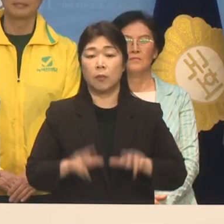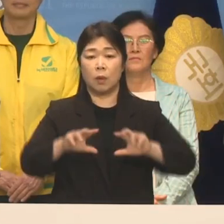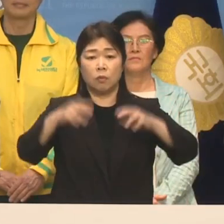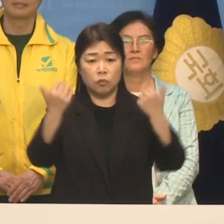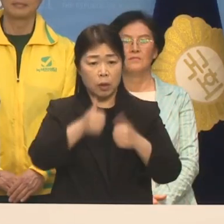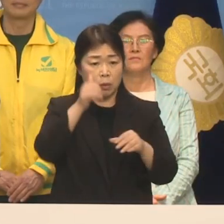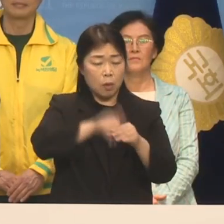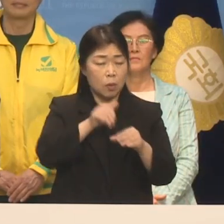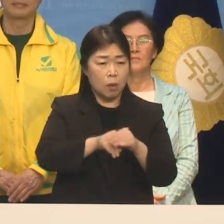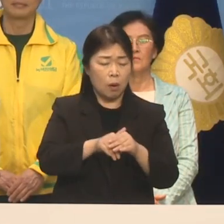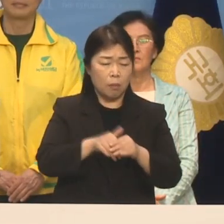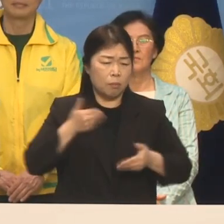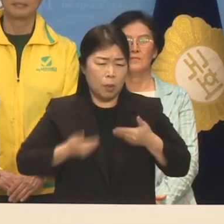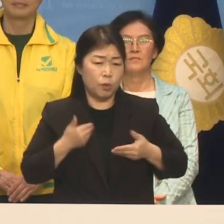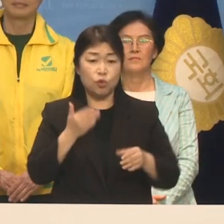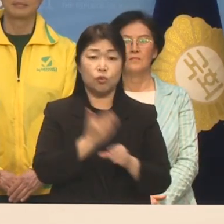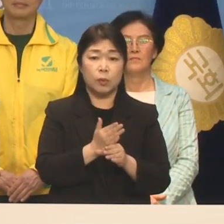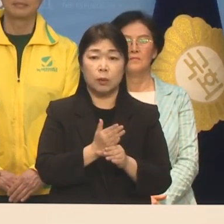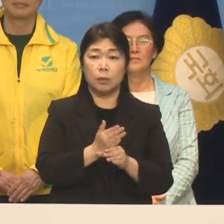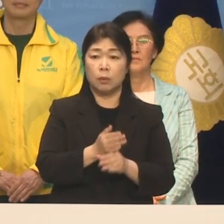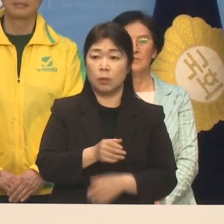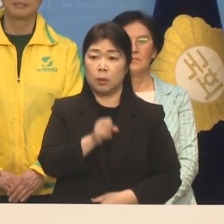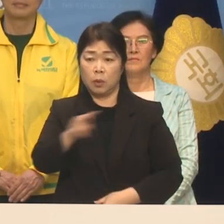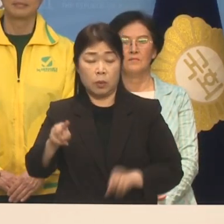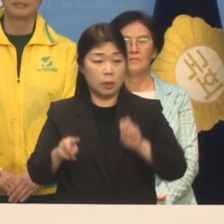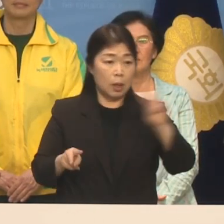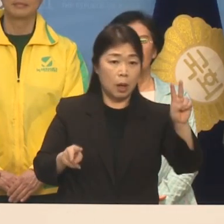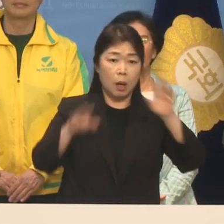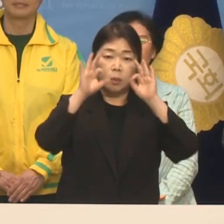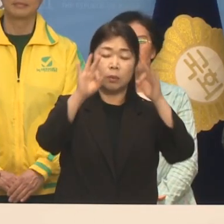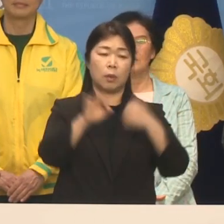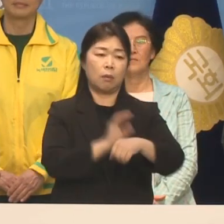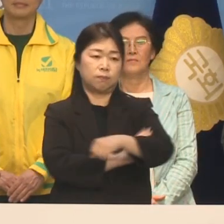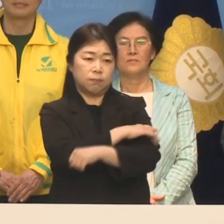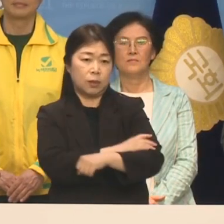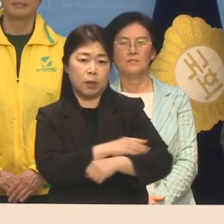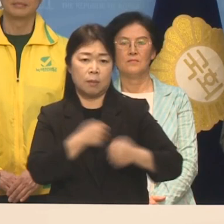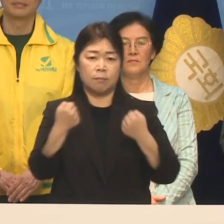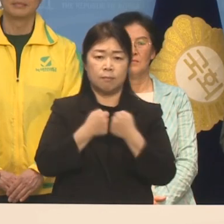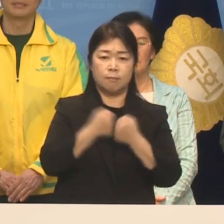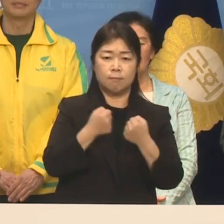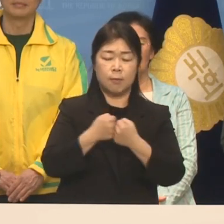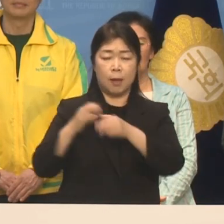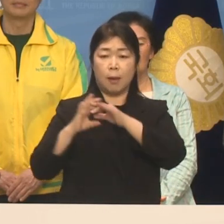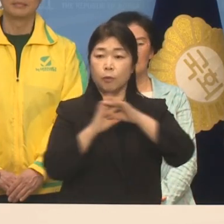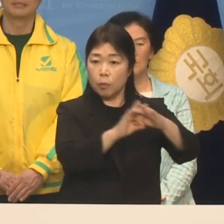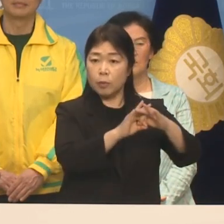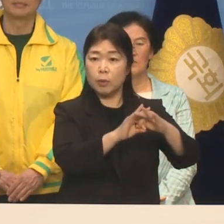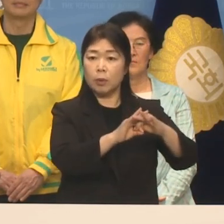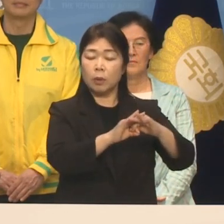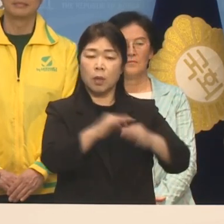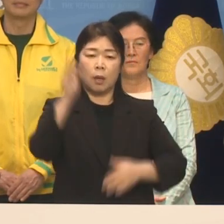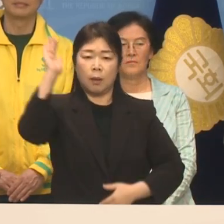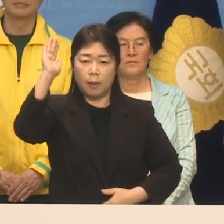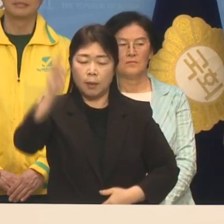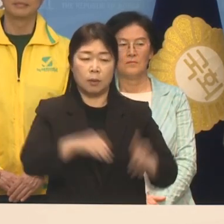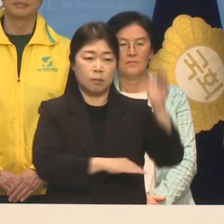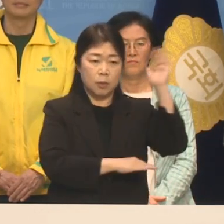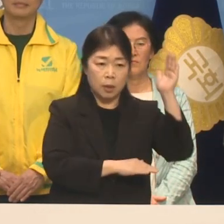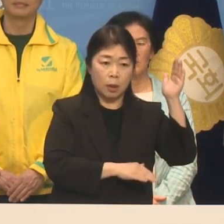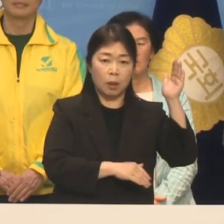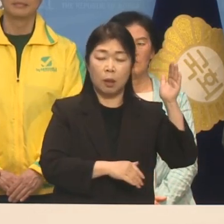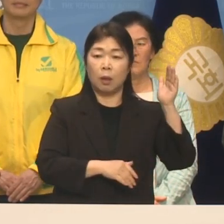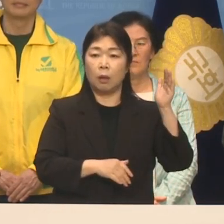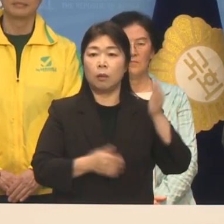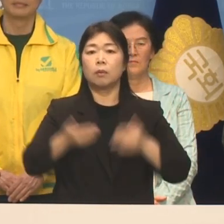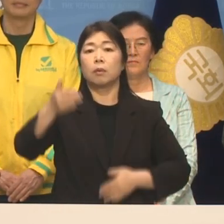있습니다. 거대 양당들은 권력을 달라면서 수없이 많은 이야기들을 쏟아내고 있습니다.